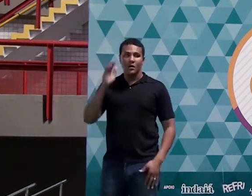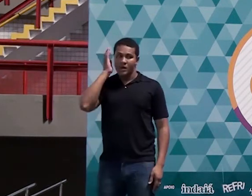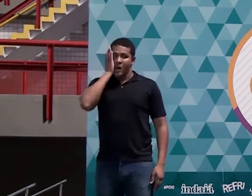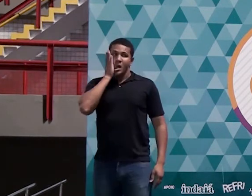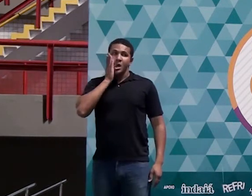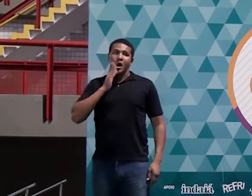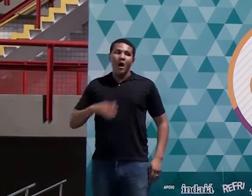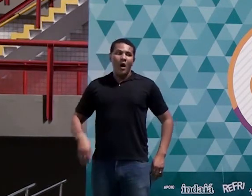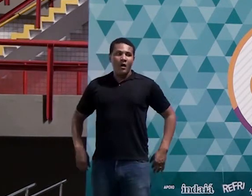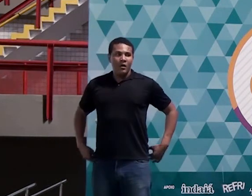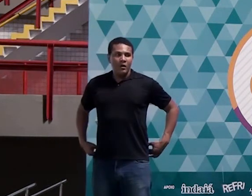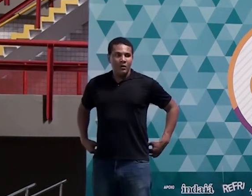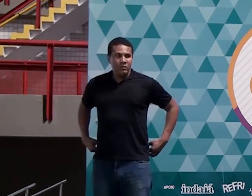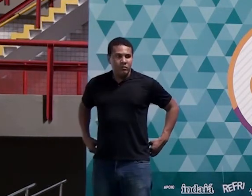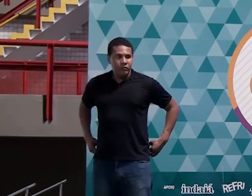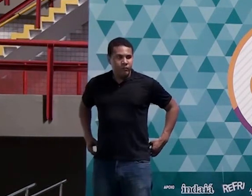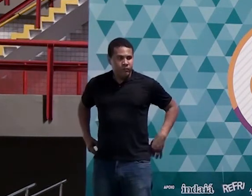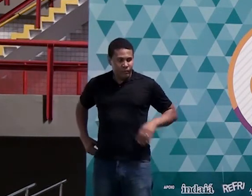Tranquilo?